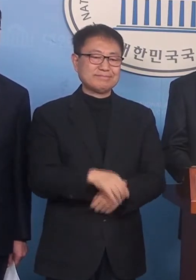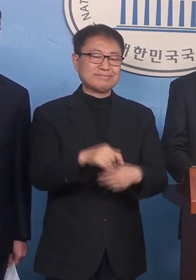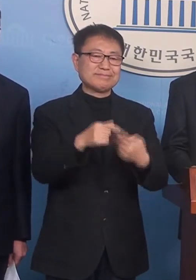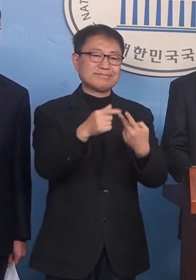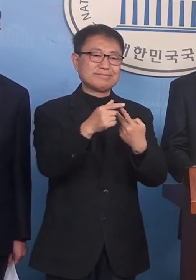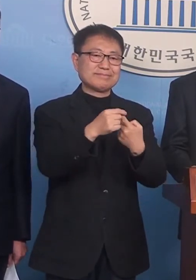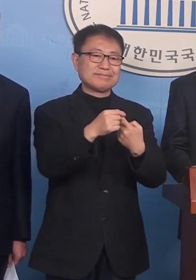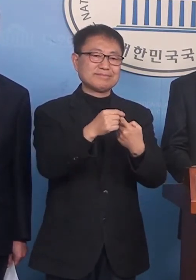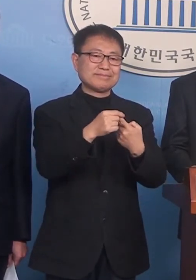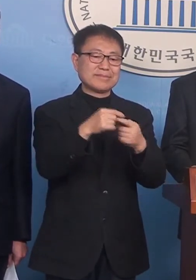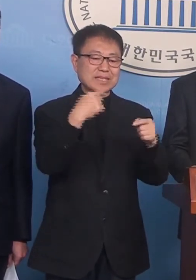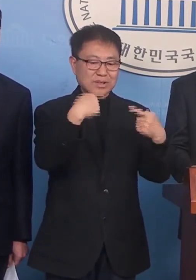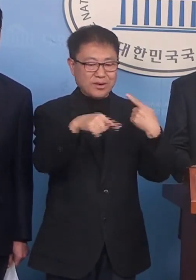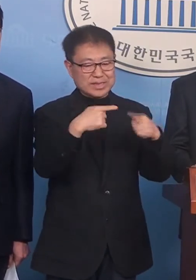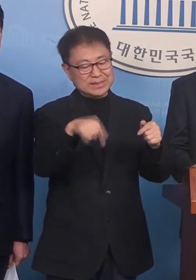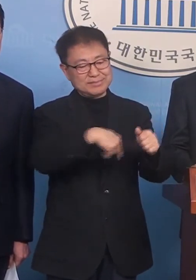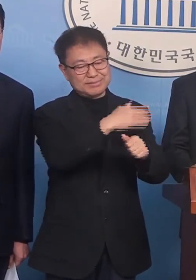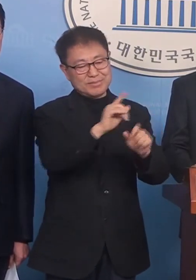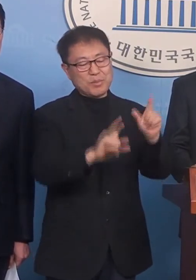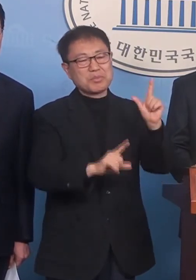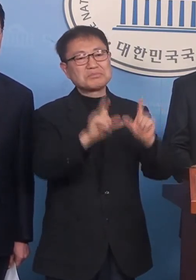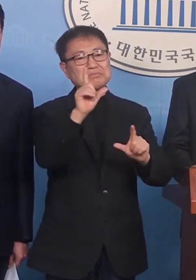하나는 우리 정치 현실입니다.